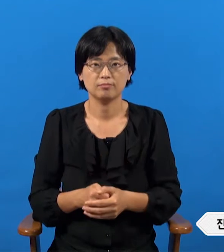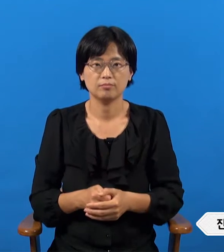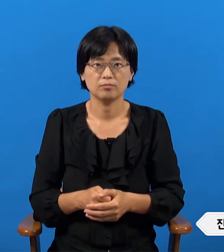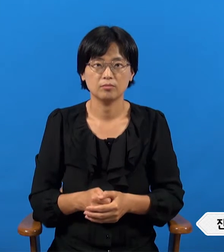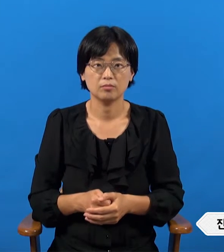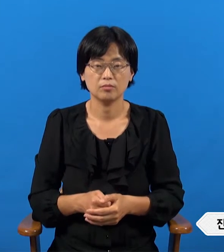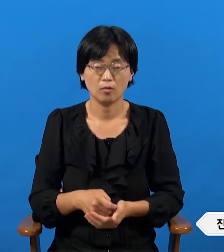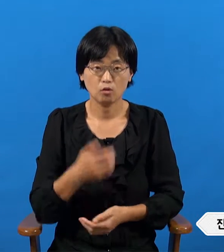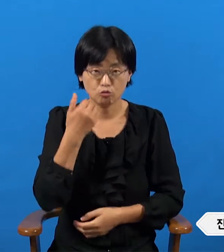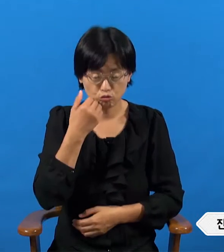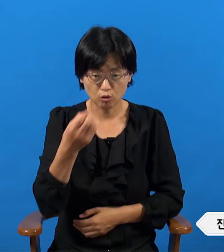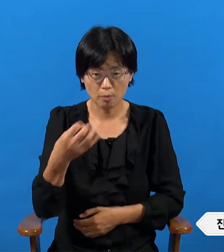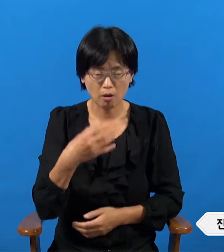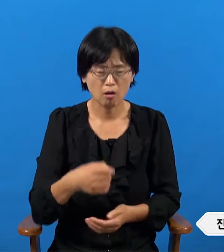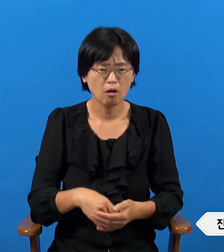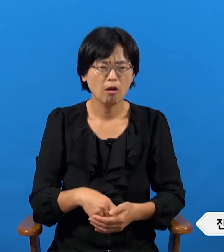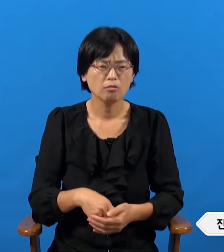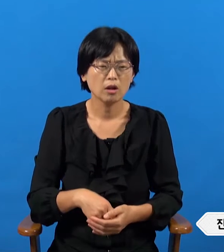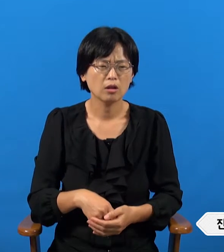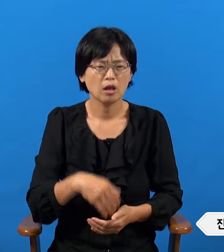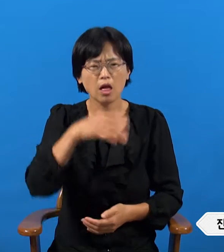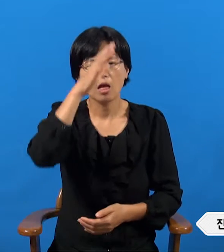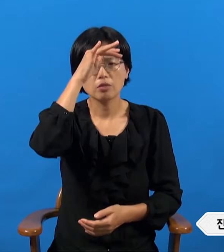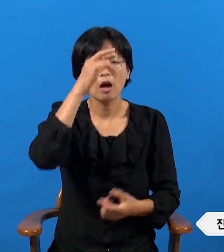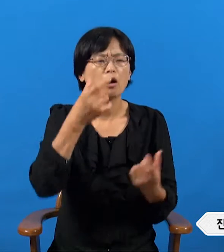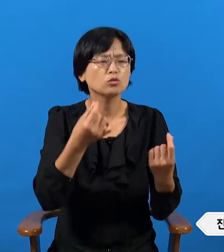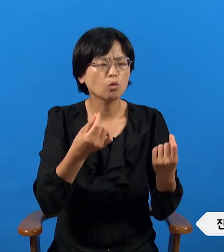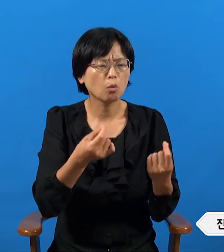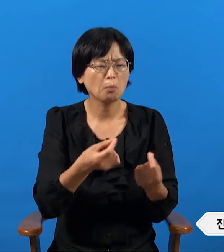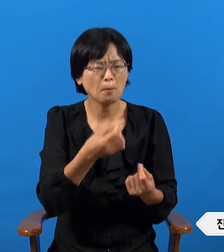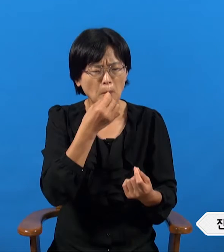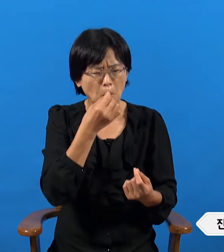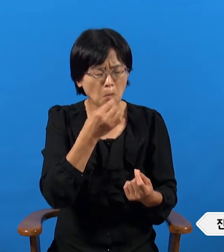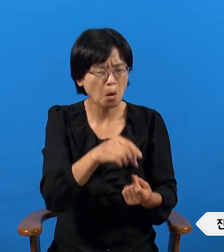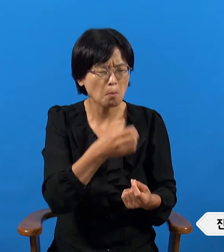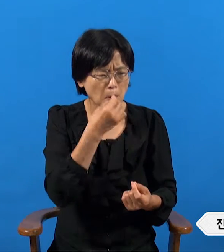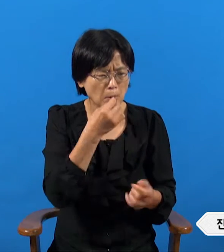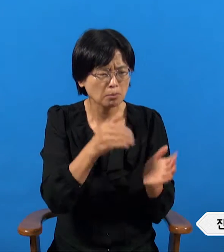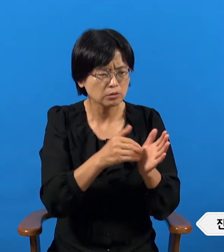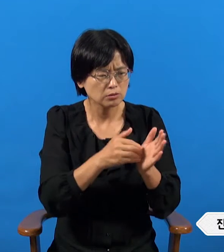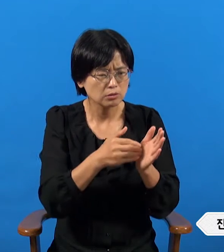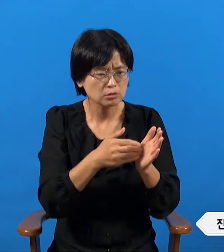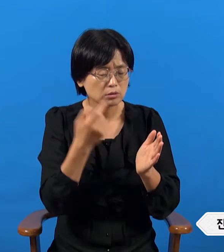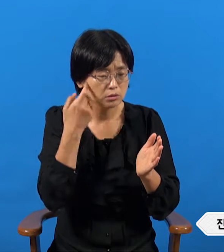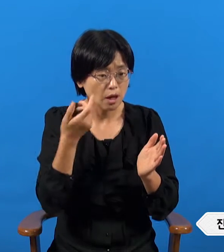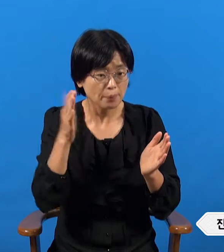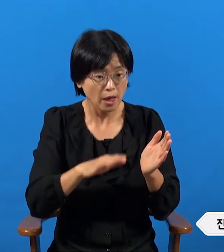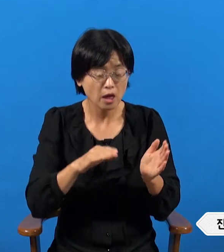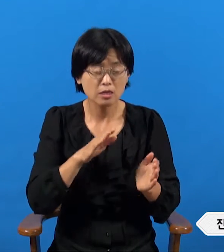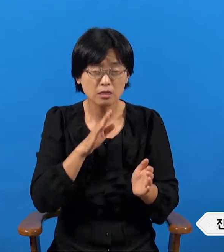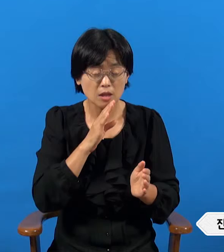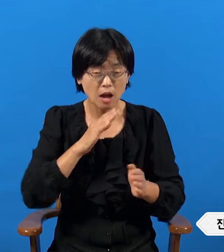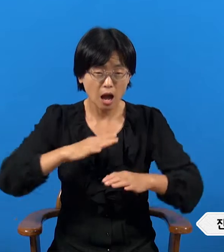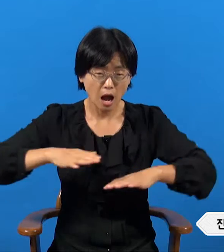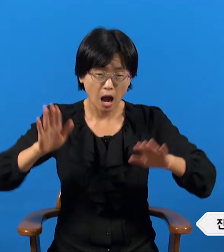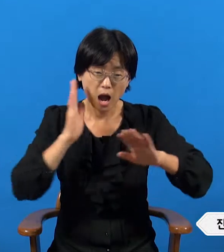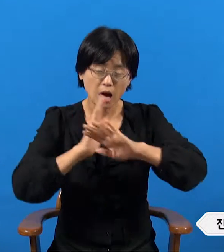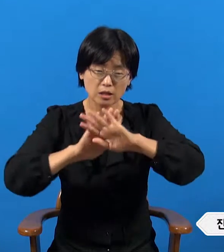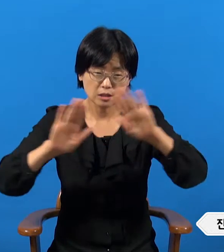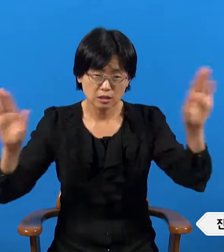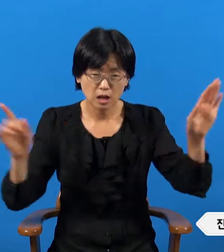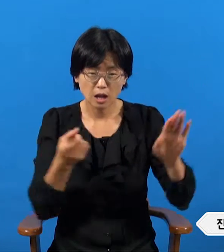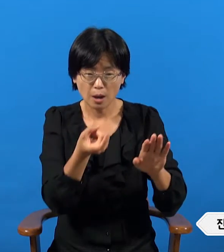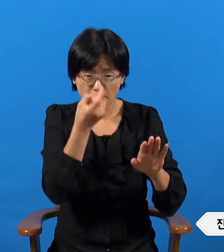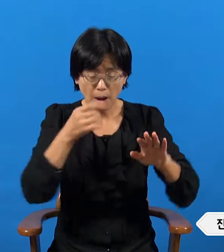모이만 주면 먹는 닭인 줄 알았더니 내가 창공을 나는 독수리란 말입니까? 그렇습니다.